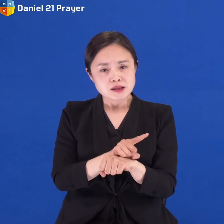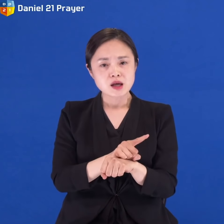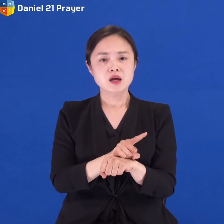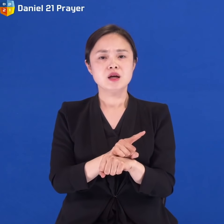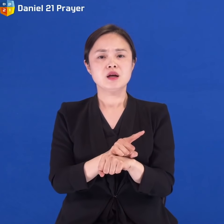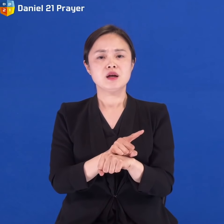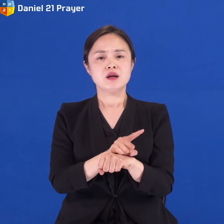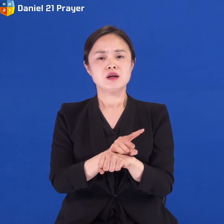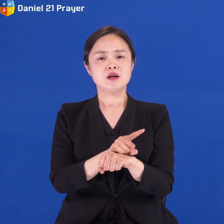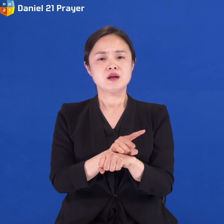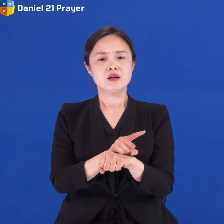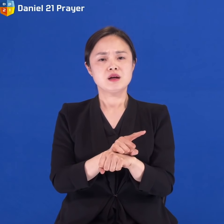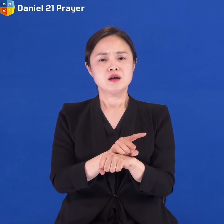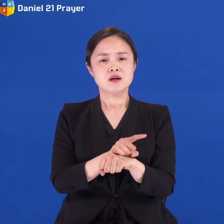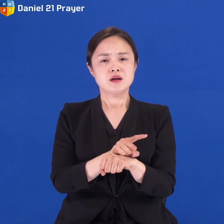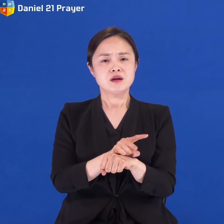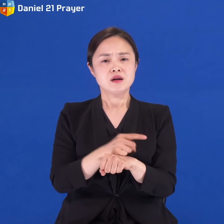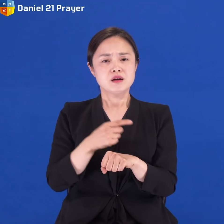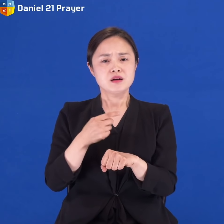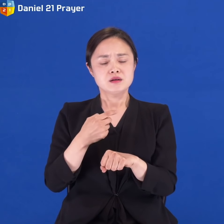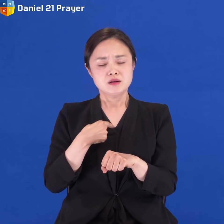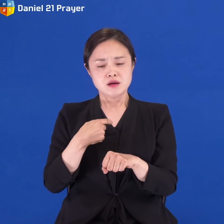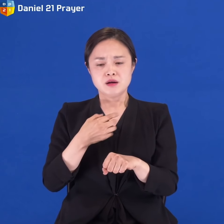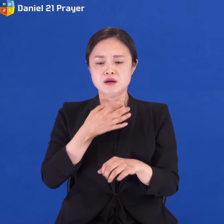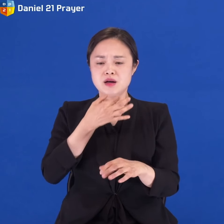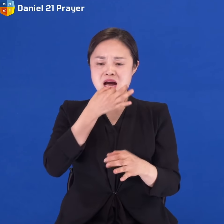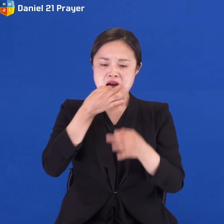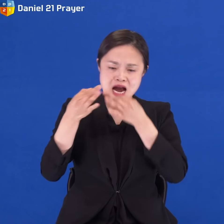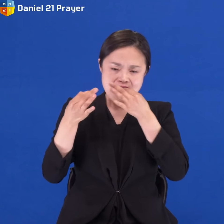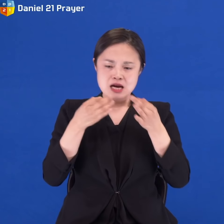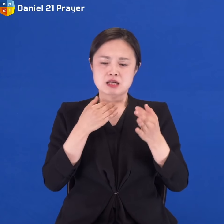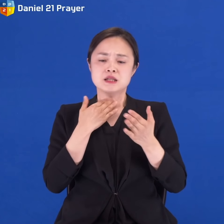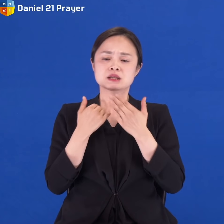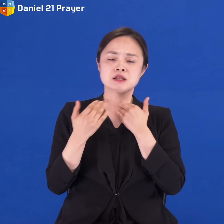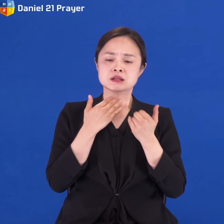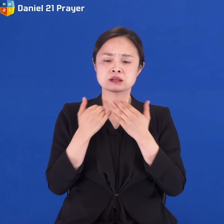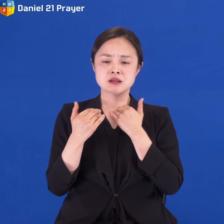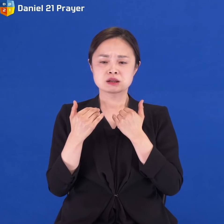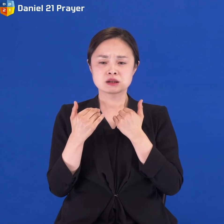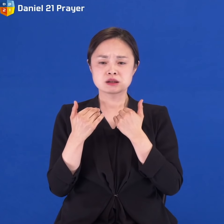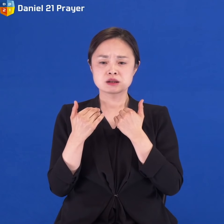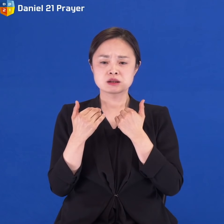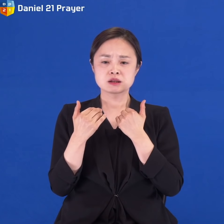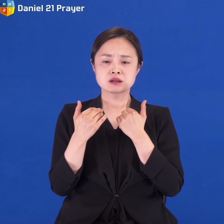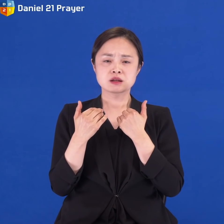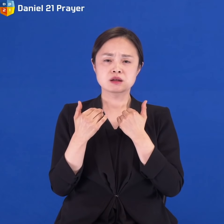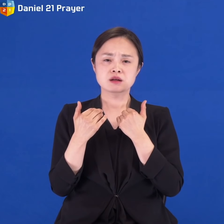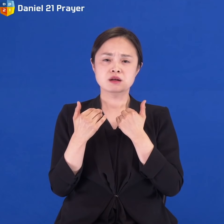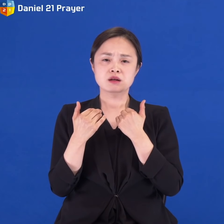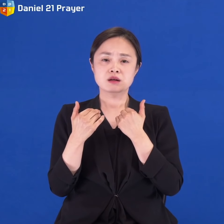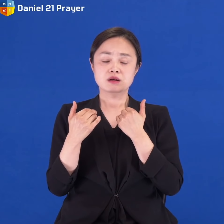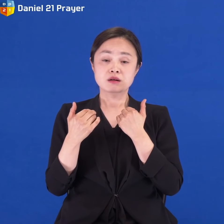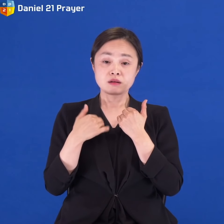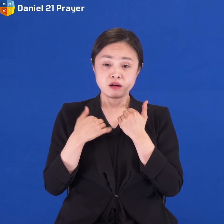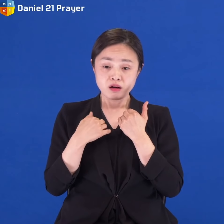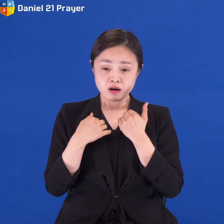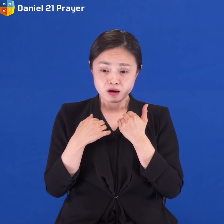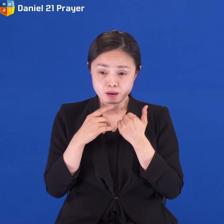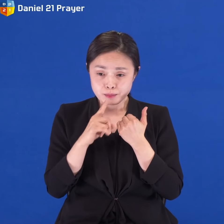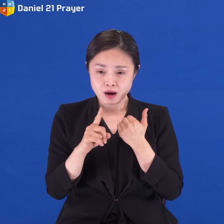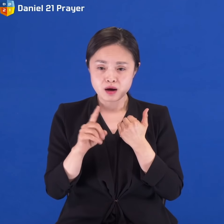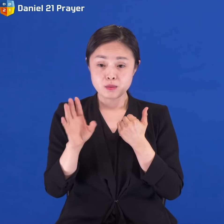자범죄와 온갖 탐심과 욕심 사이에서 그것을 상처라 말하며 내려놓지